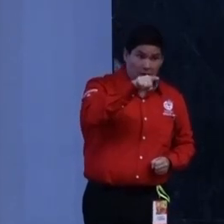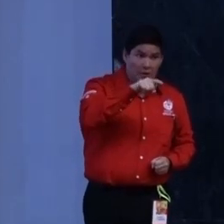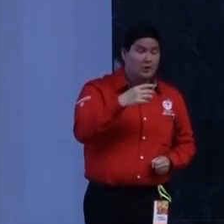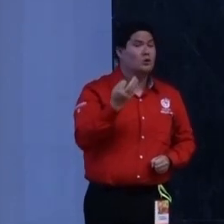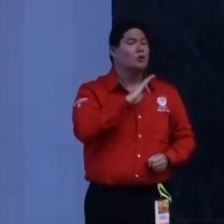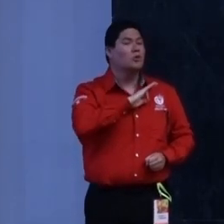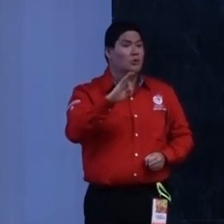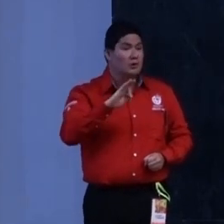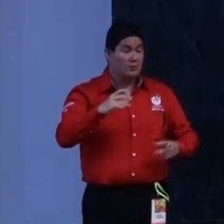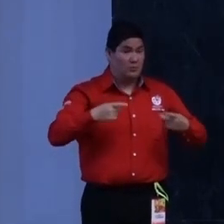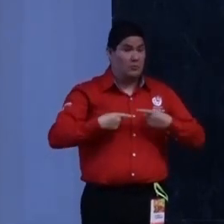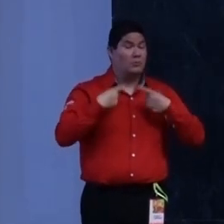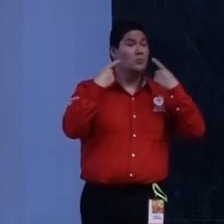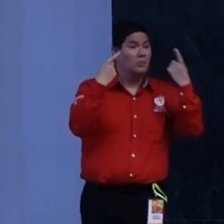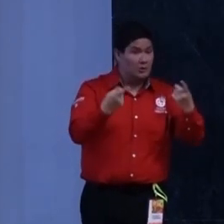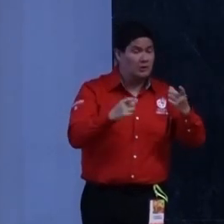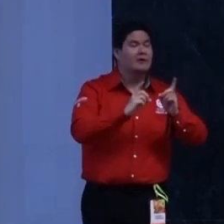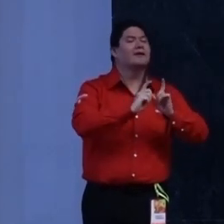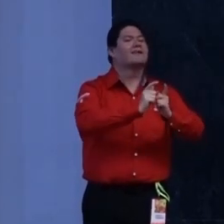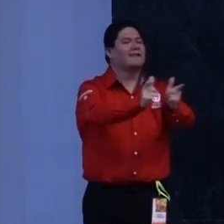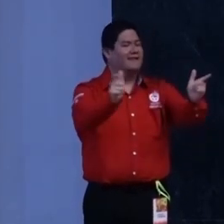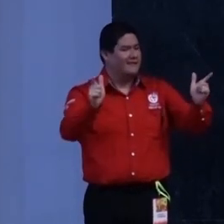qué puedes aportar al grupo?